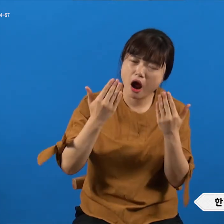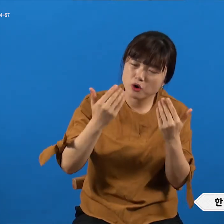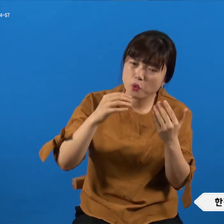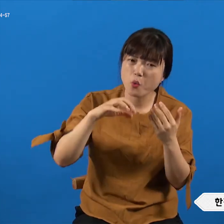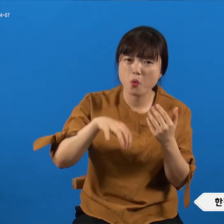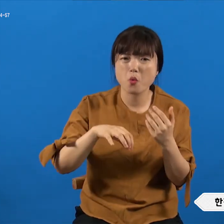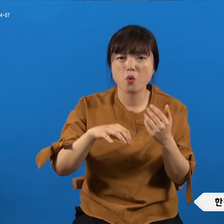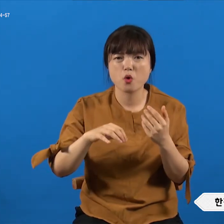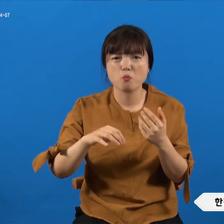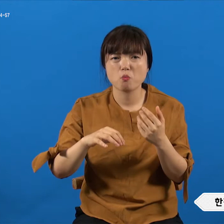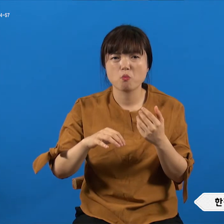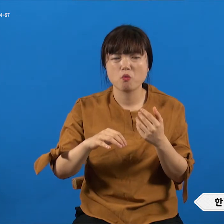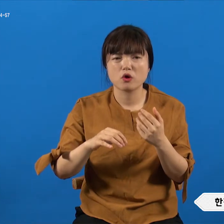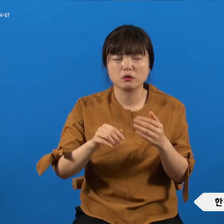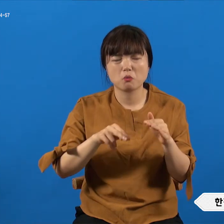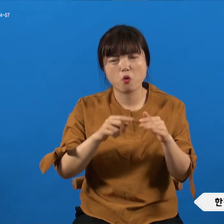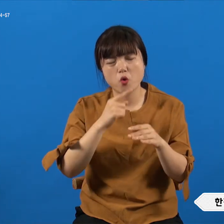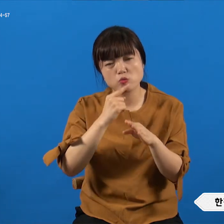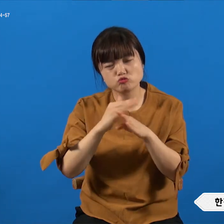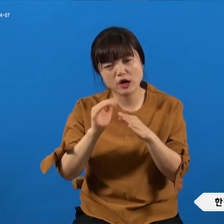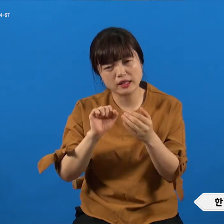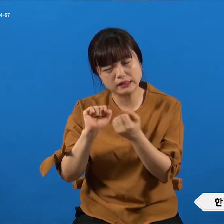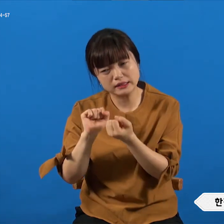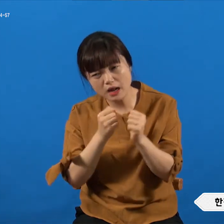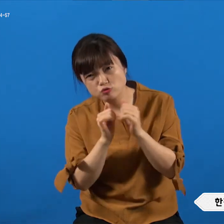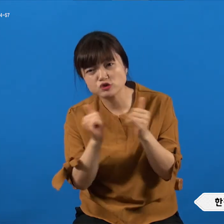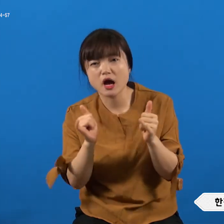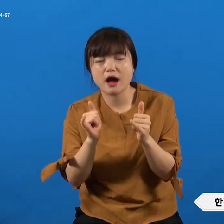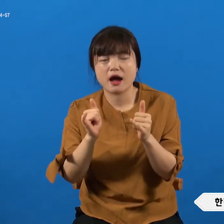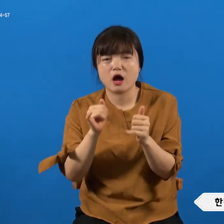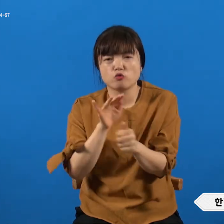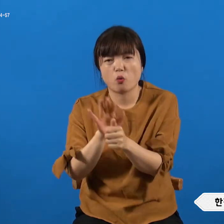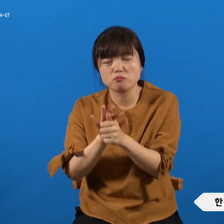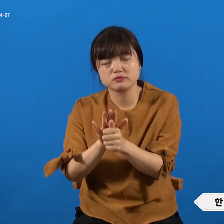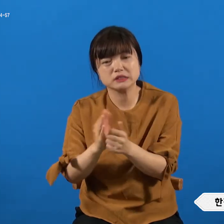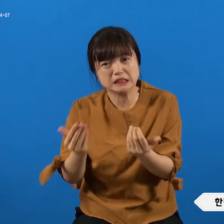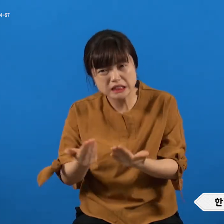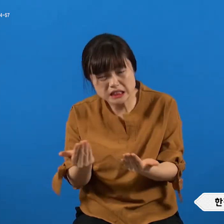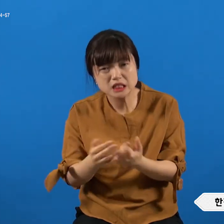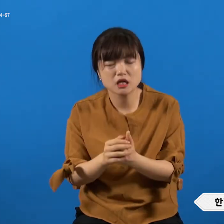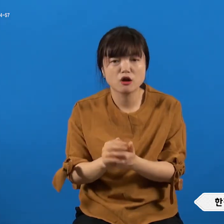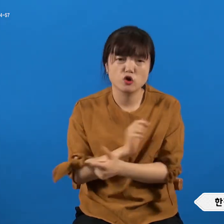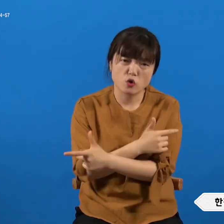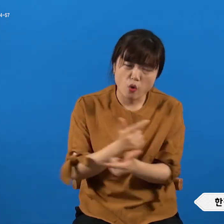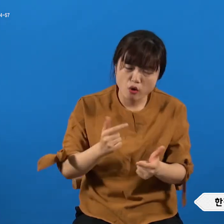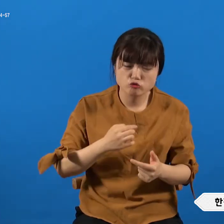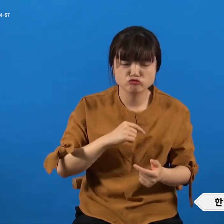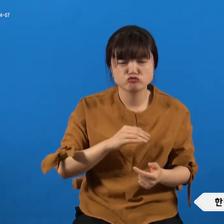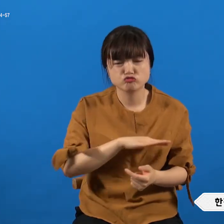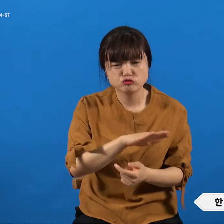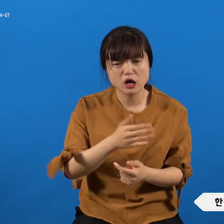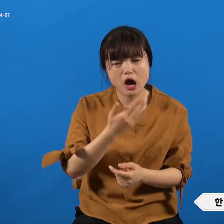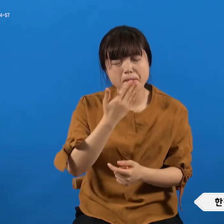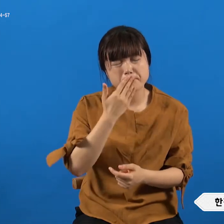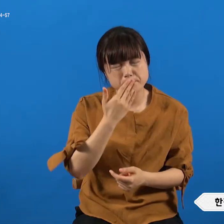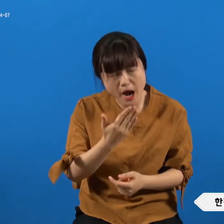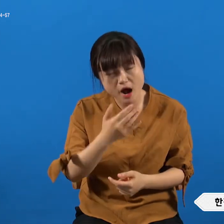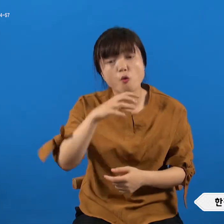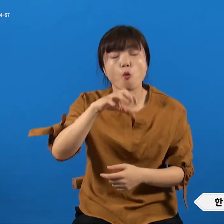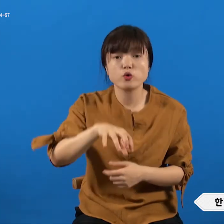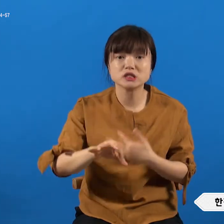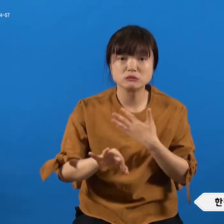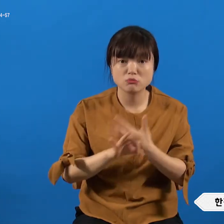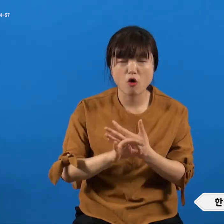또 유학생 사역, 탈북자들 섬기는 사역. 그냥 우리가 생명을 건져낼 수 있는